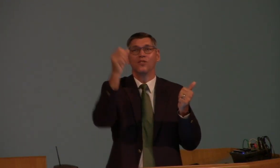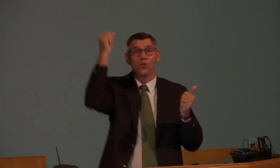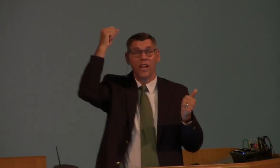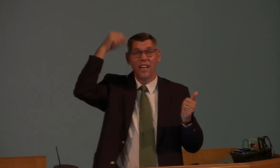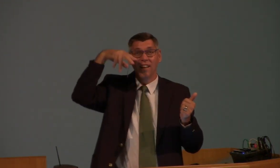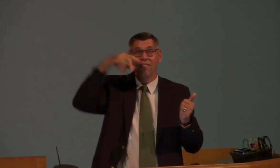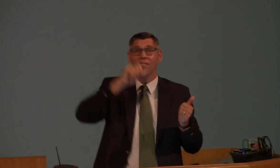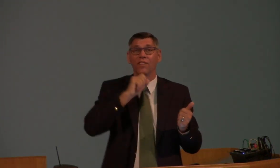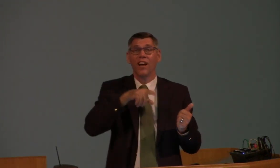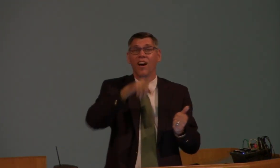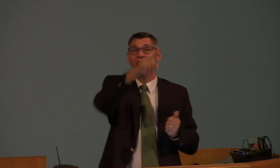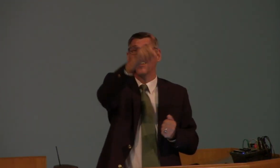Studente wat verjaar.